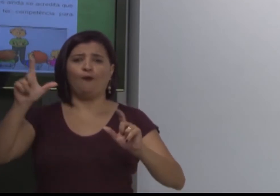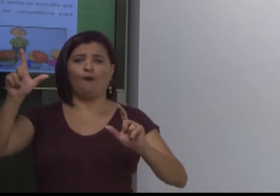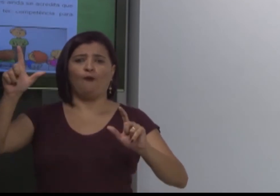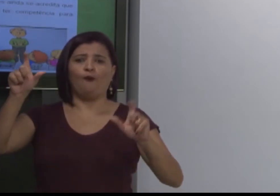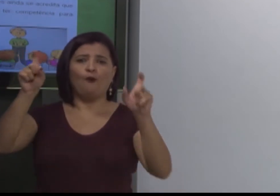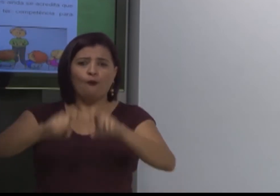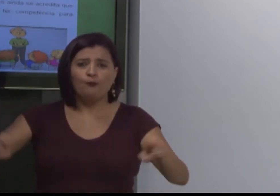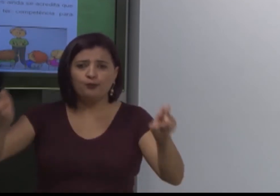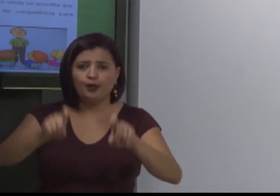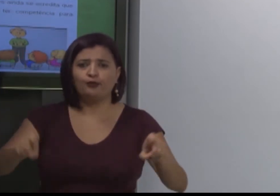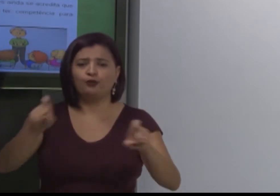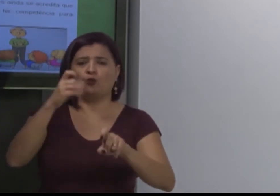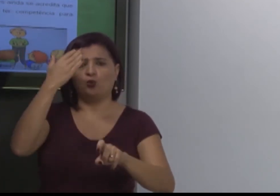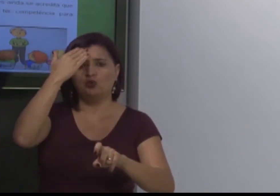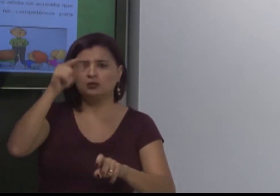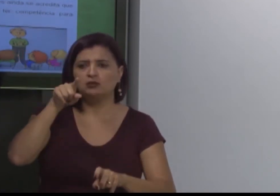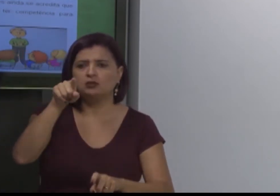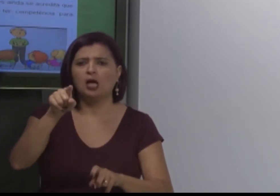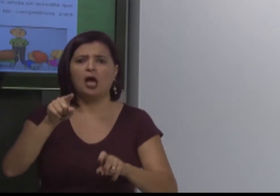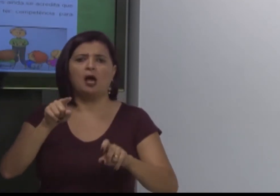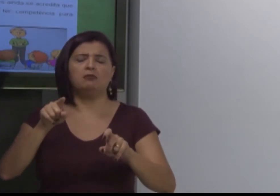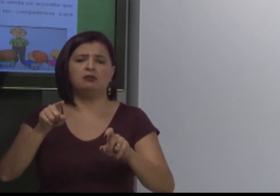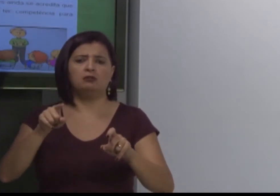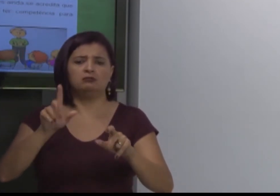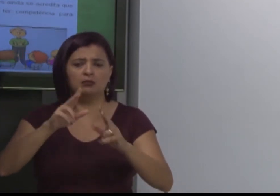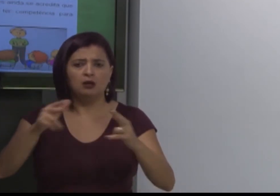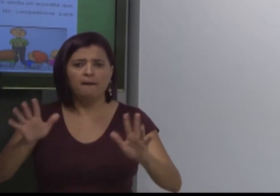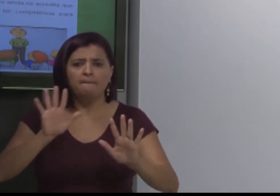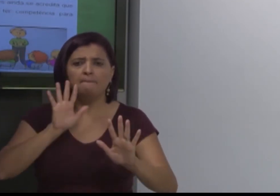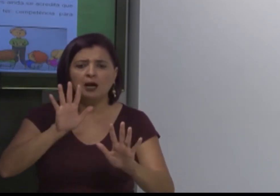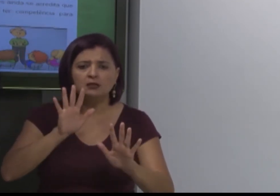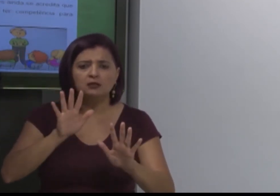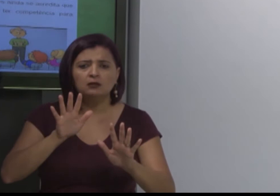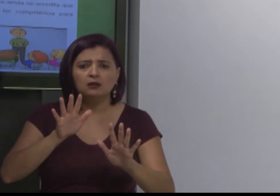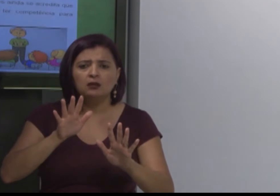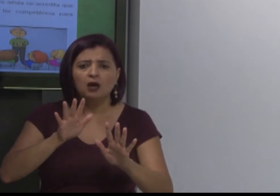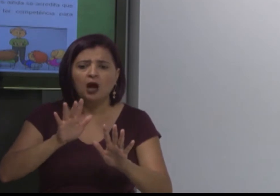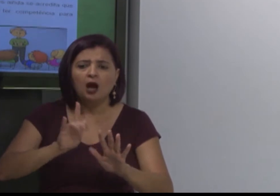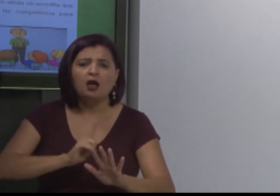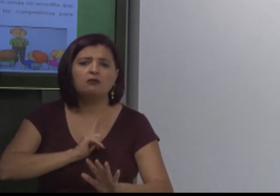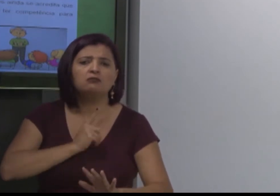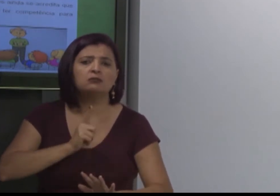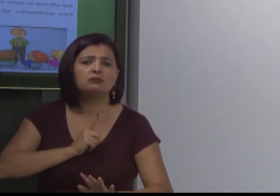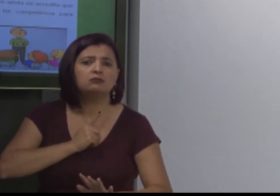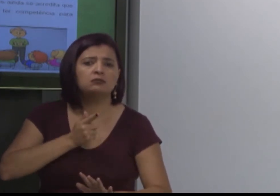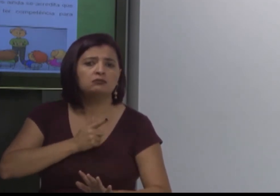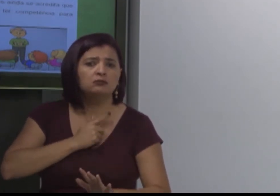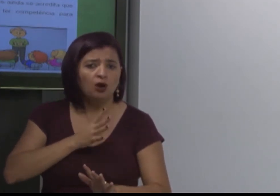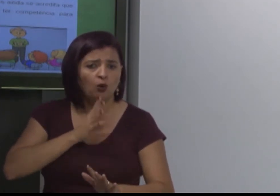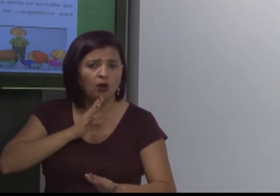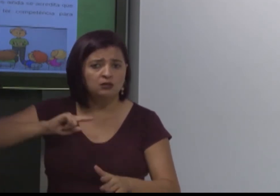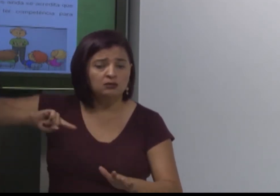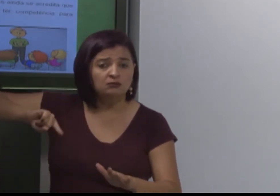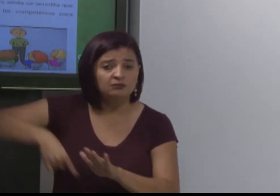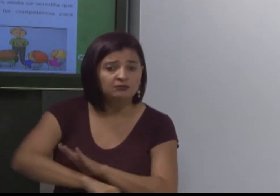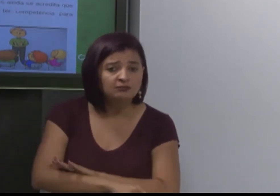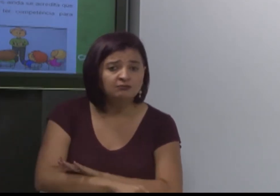O meu sinal é Michele, sabe o sinal de computador, por exemplo. Mas, e a gramática?